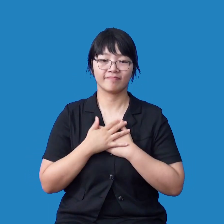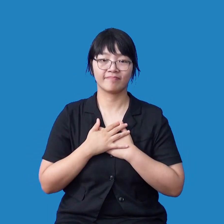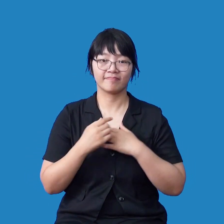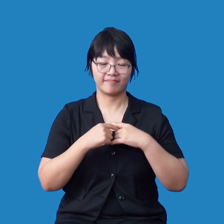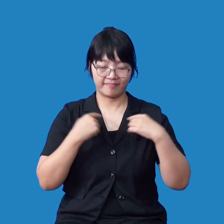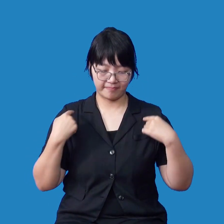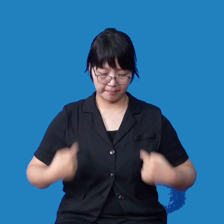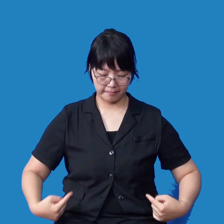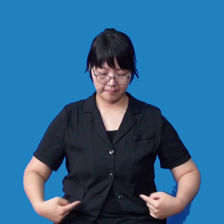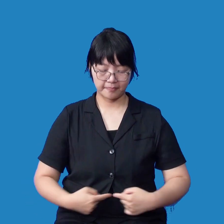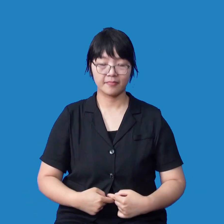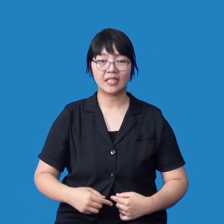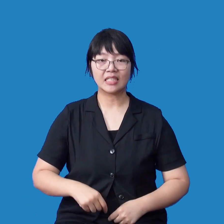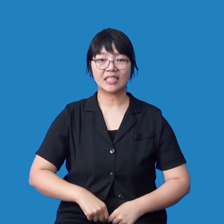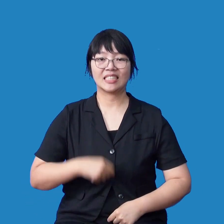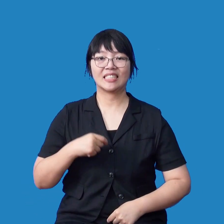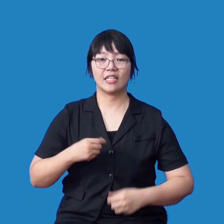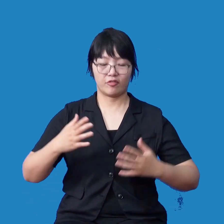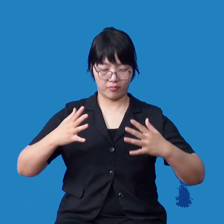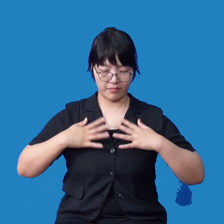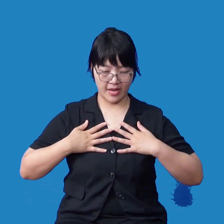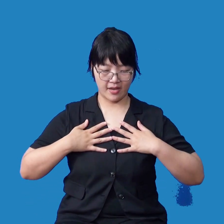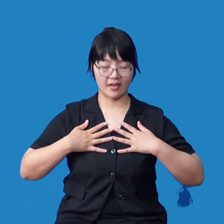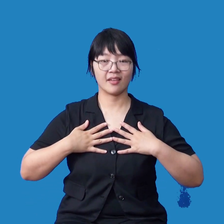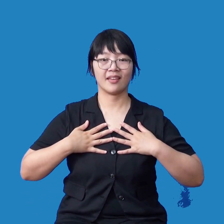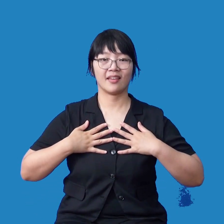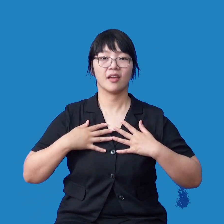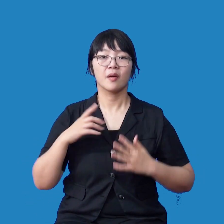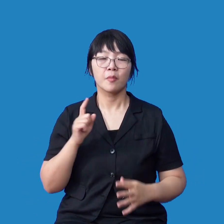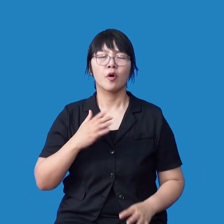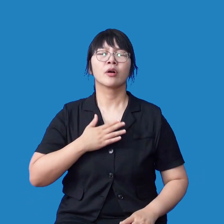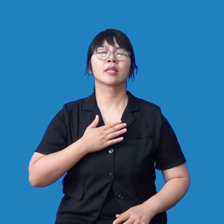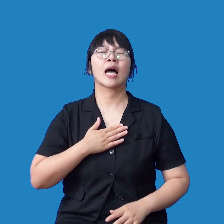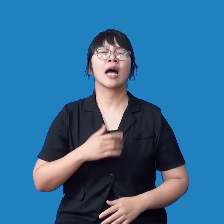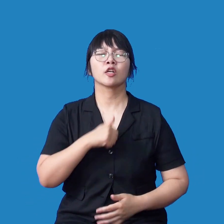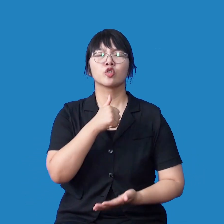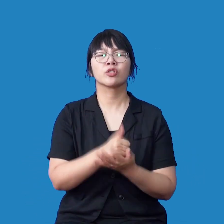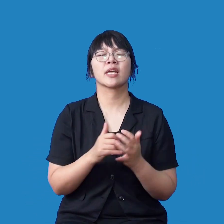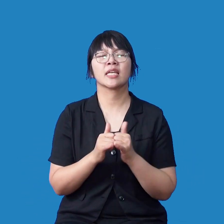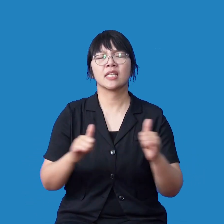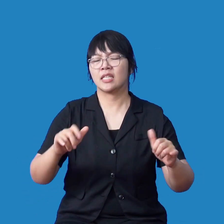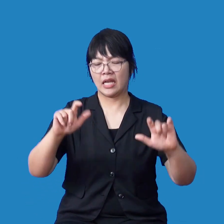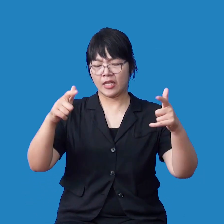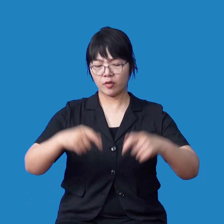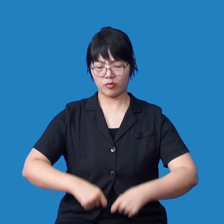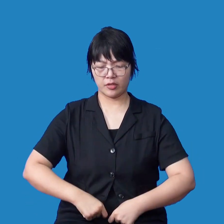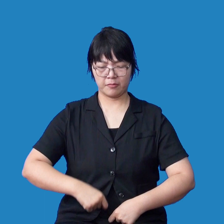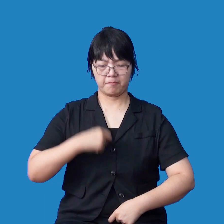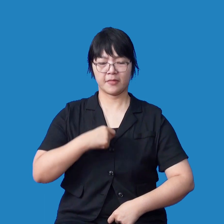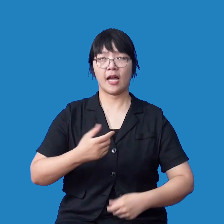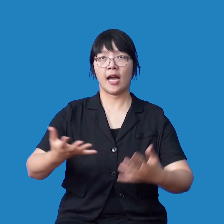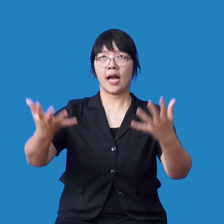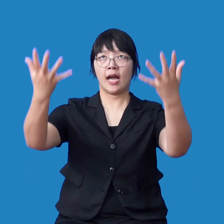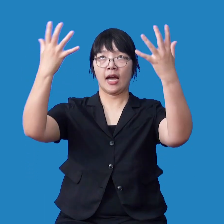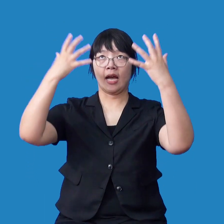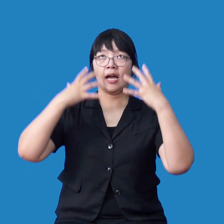가슴은 의의 흉배. 우리가 의롭담을 받은 사람으로서 의를 목표로